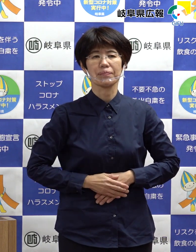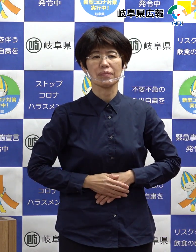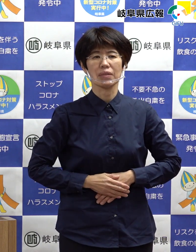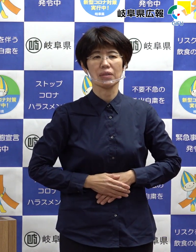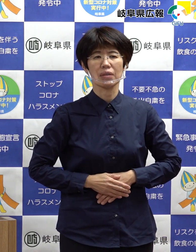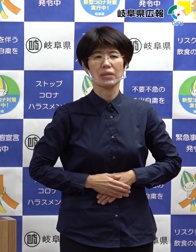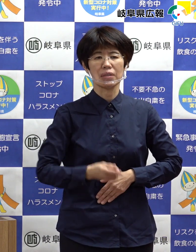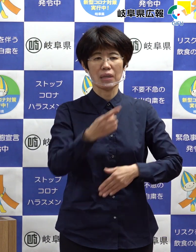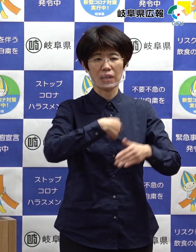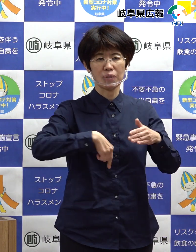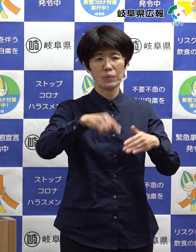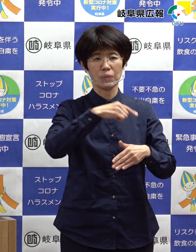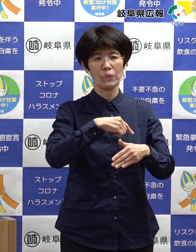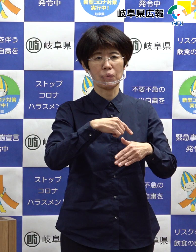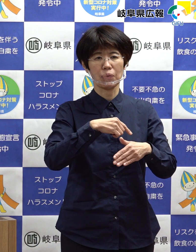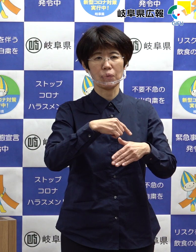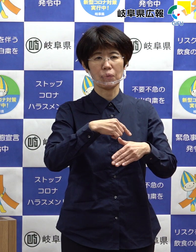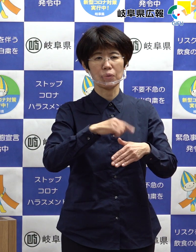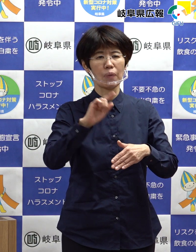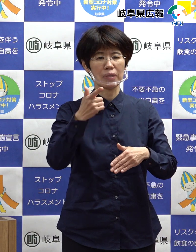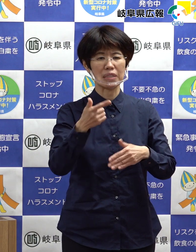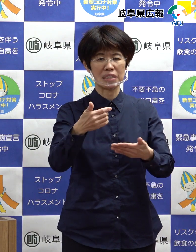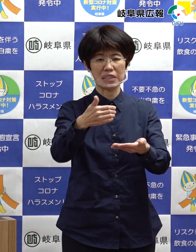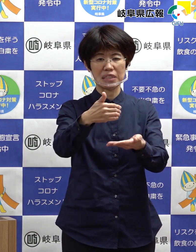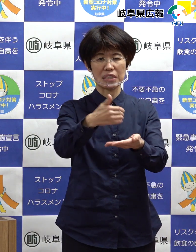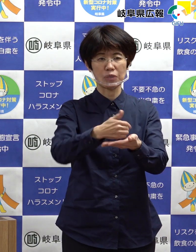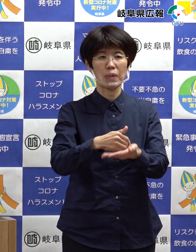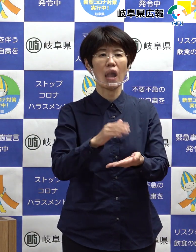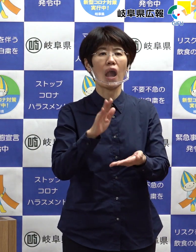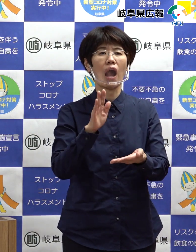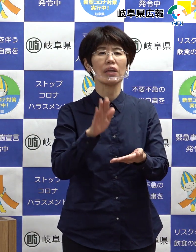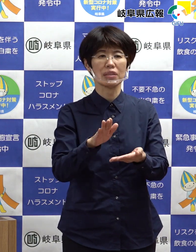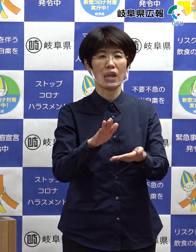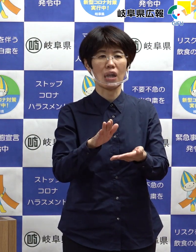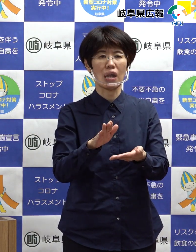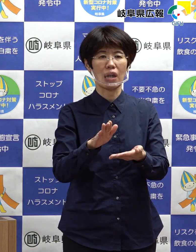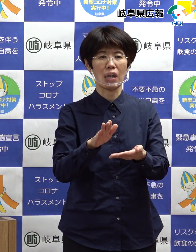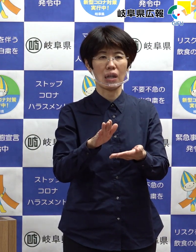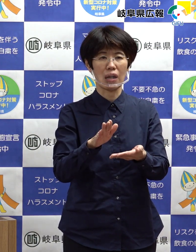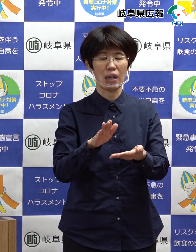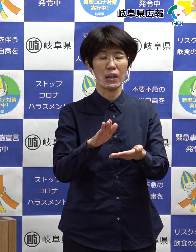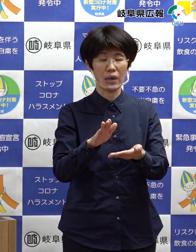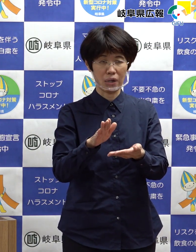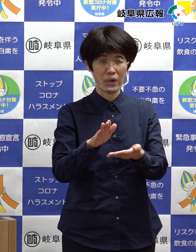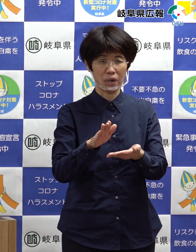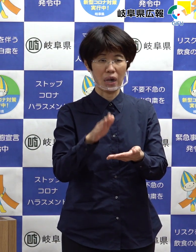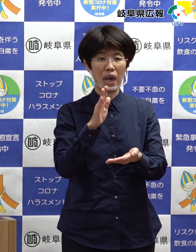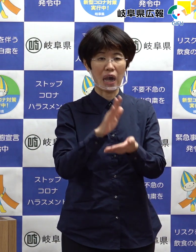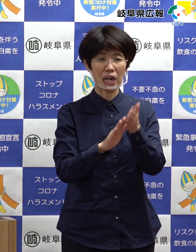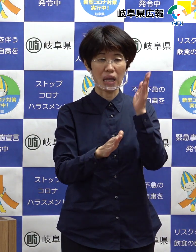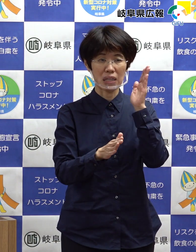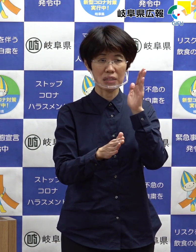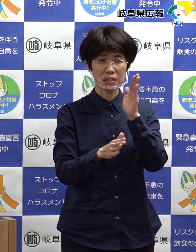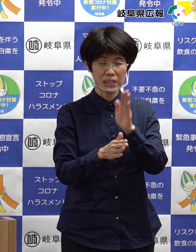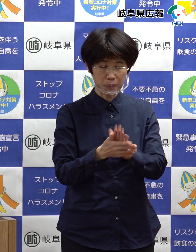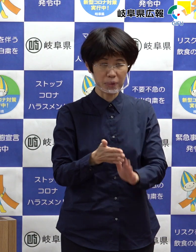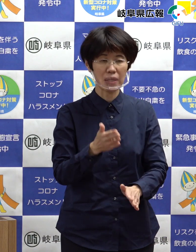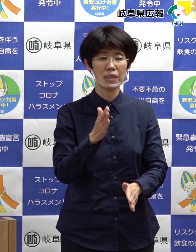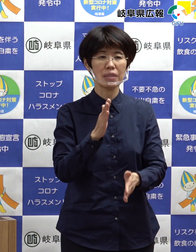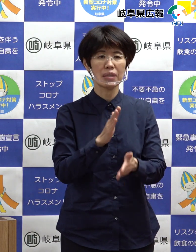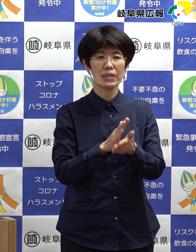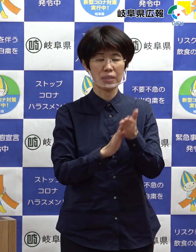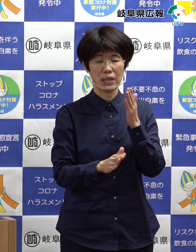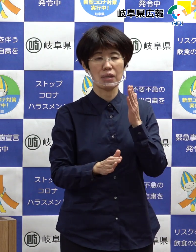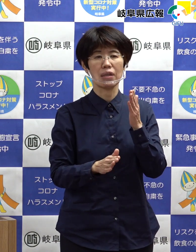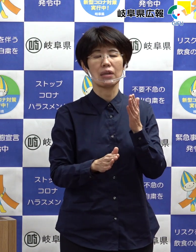事実に反するような、説明で、が当時あったというようなことで、もう一回改めて、